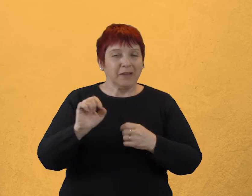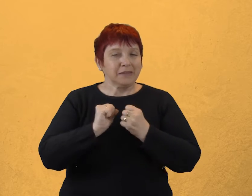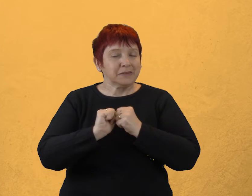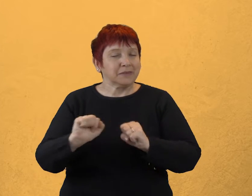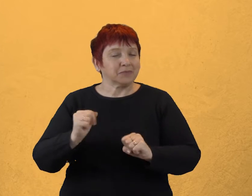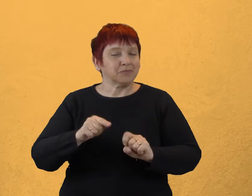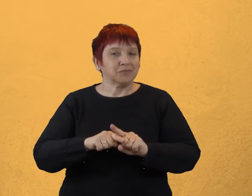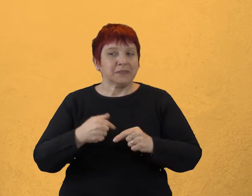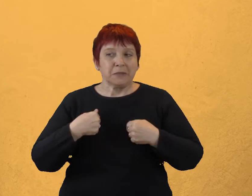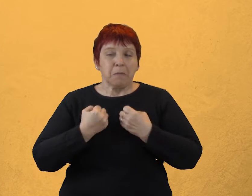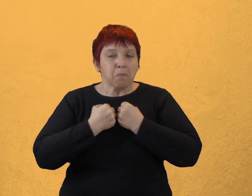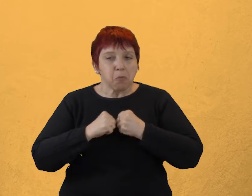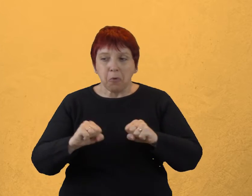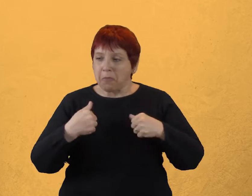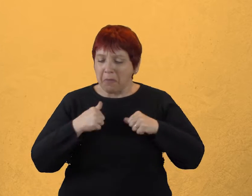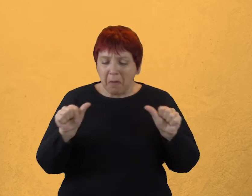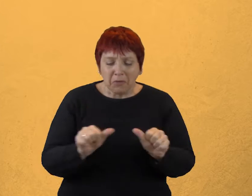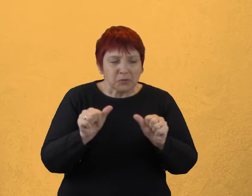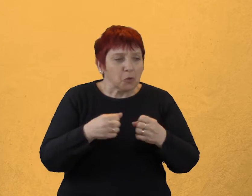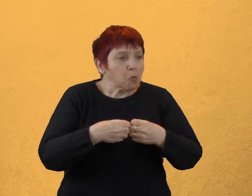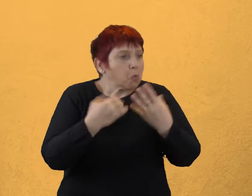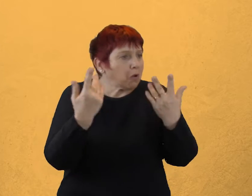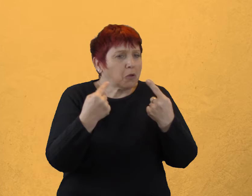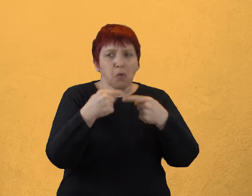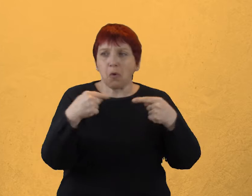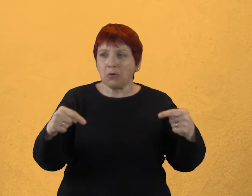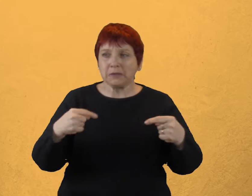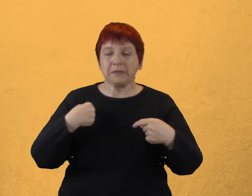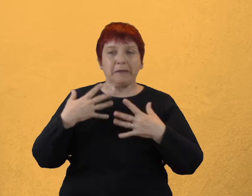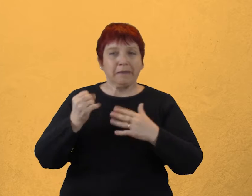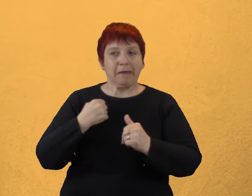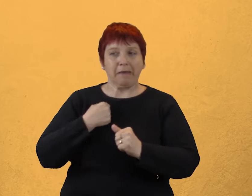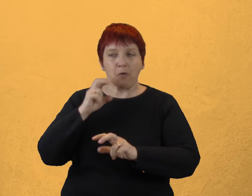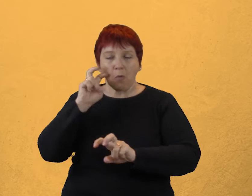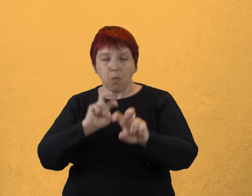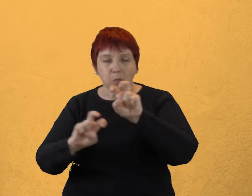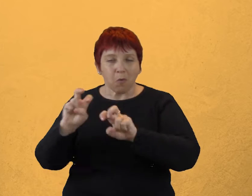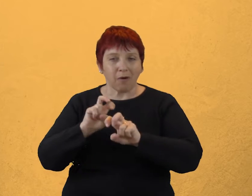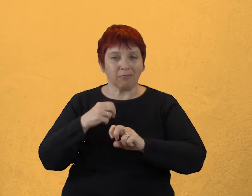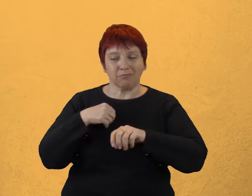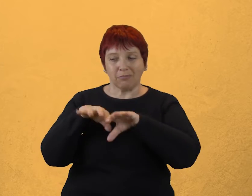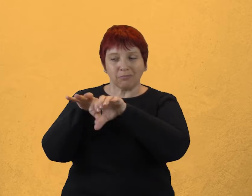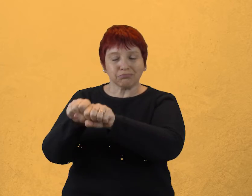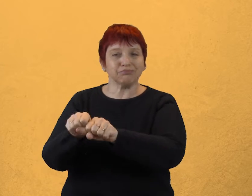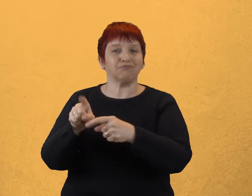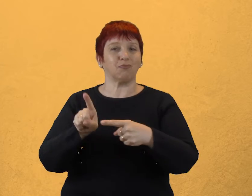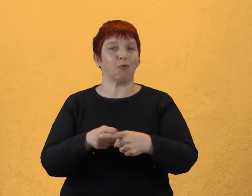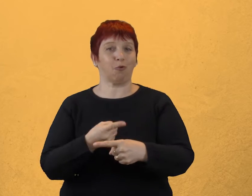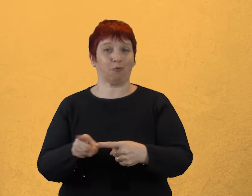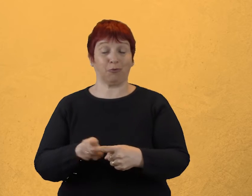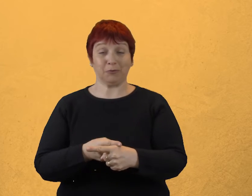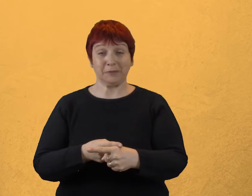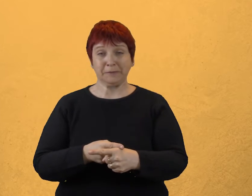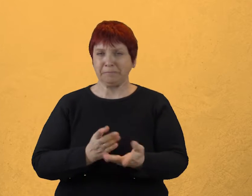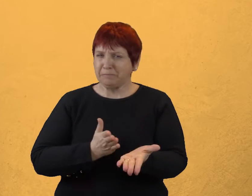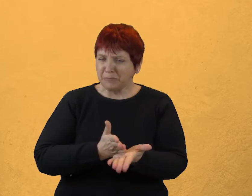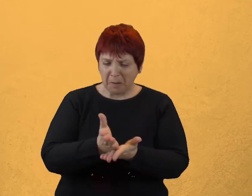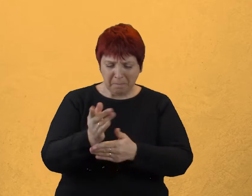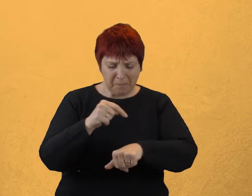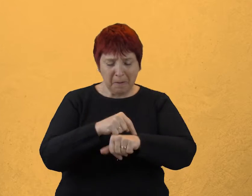no, pero yo siento que soy capaz de hacer cualquier locura con tal de ser su novio. Todos los mediodías,